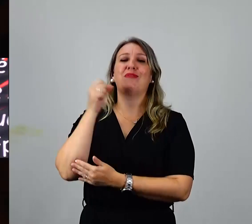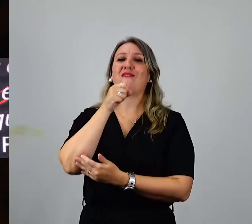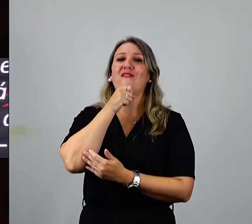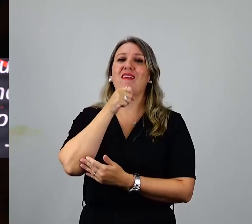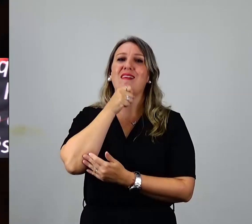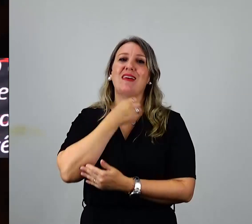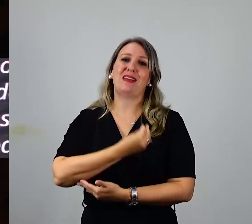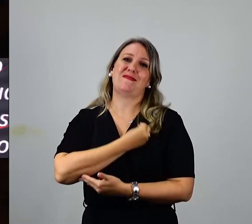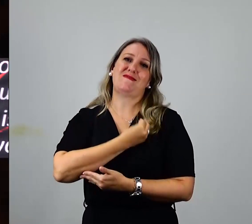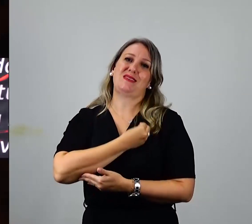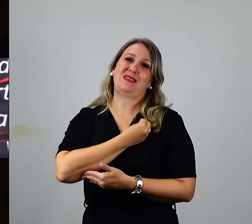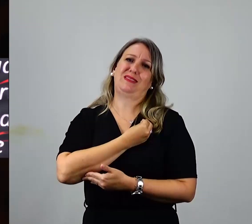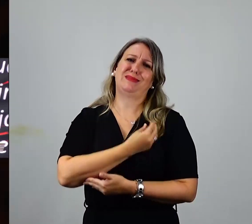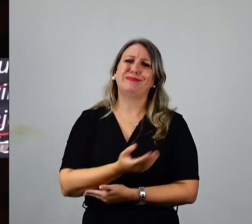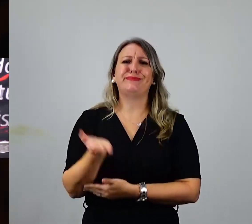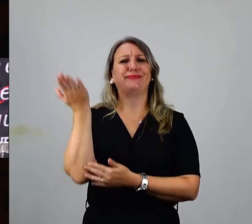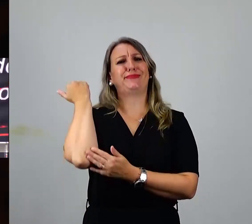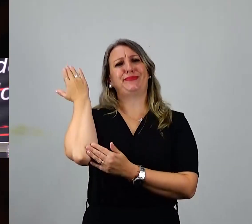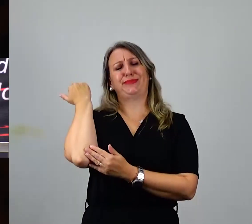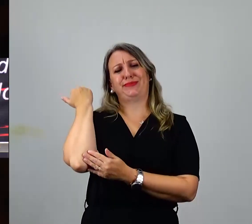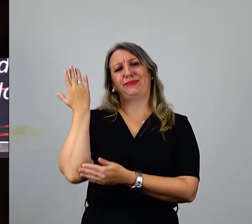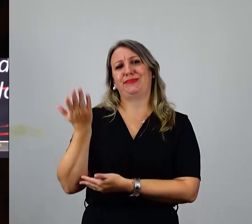continuando, próximo slide.